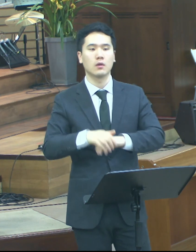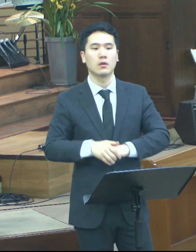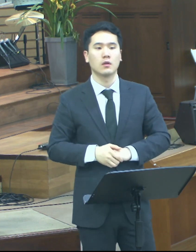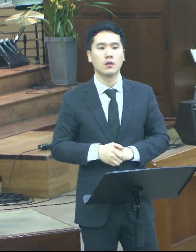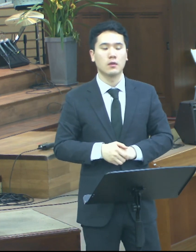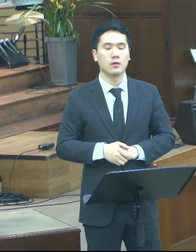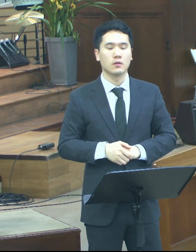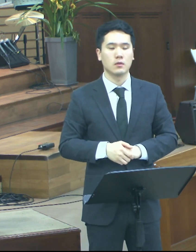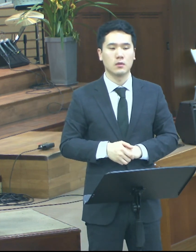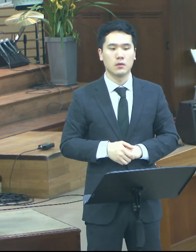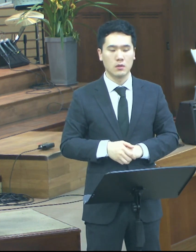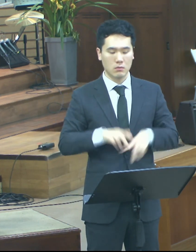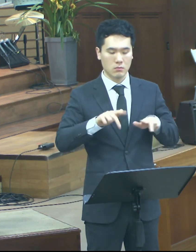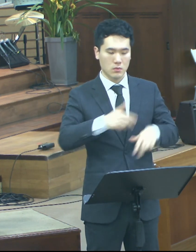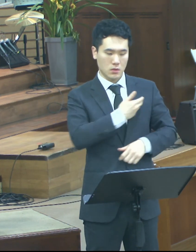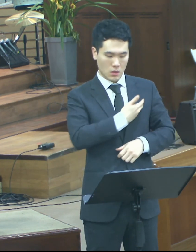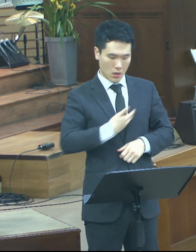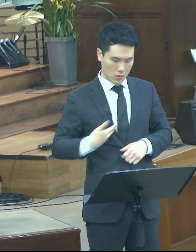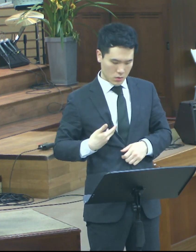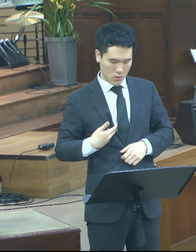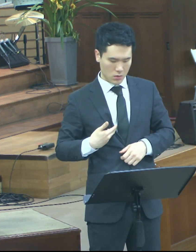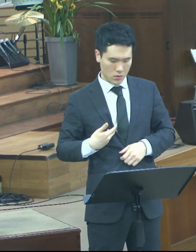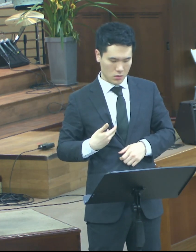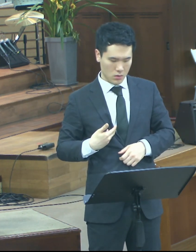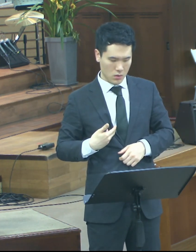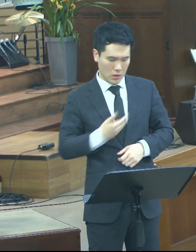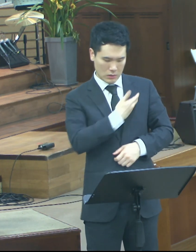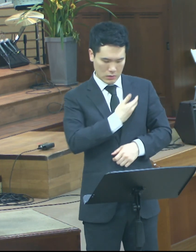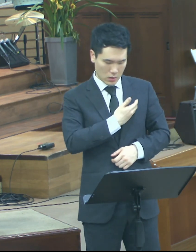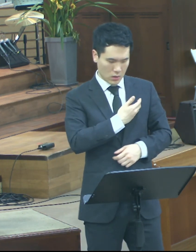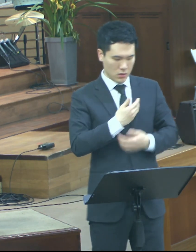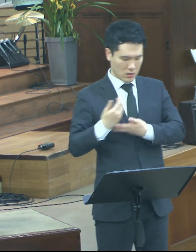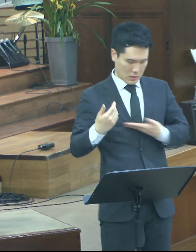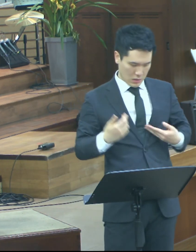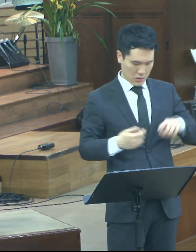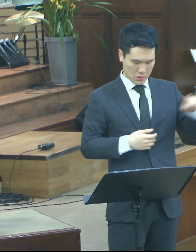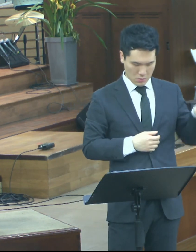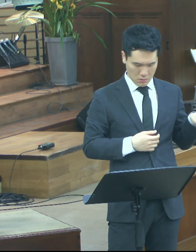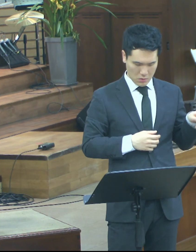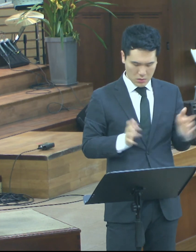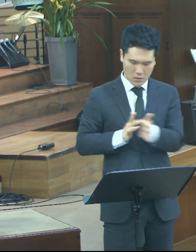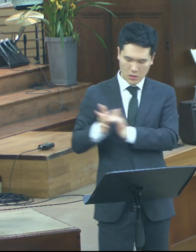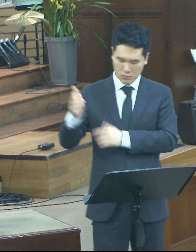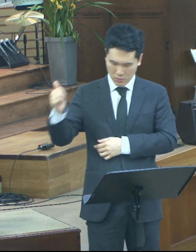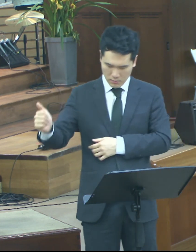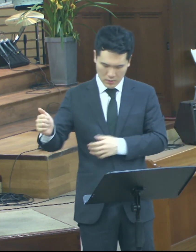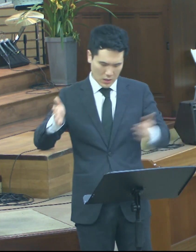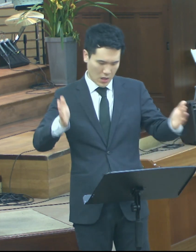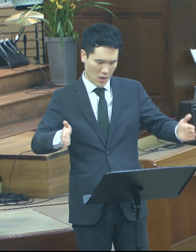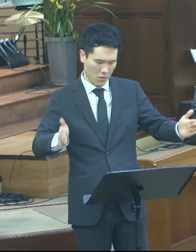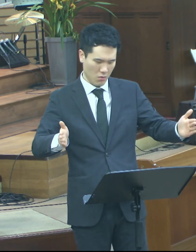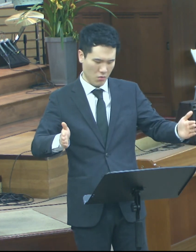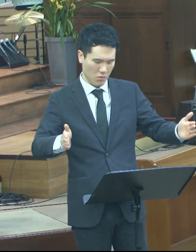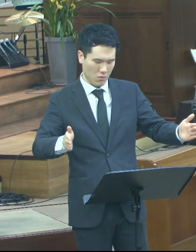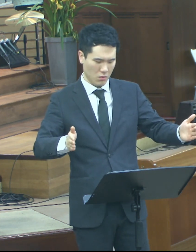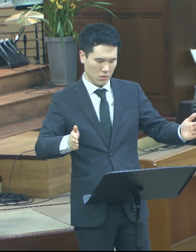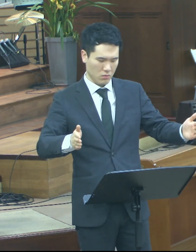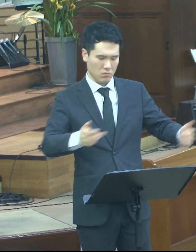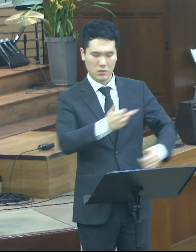자, 제자들과의 이 차이점, 이 간격, 이게 굉장한 거예요. 어쩌면 주님은 우리에게 그런